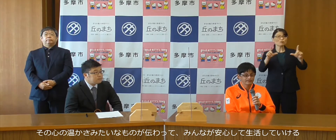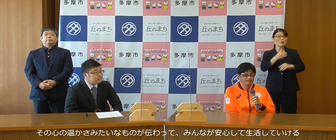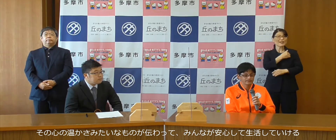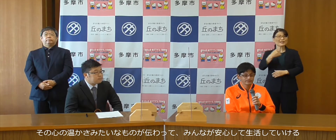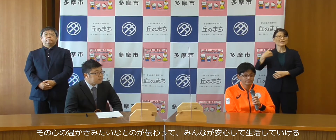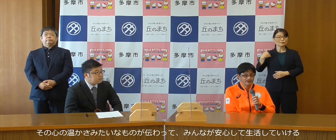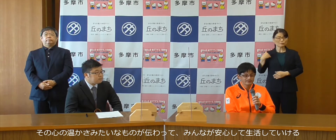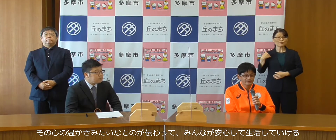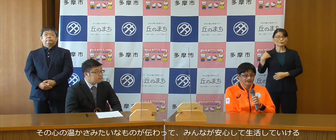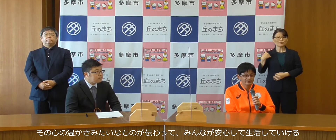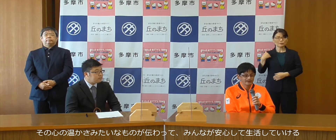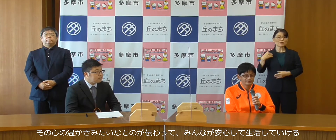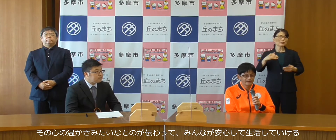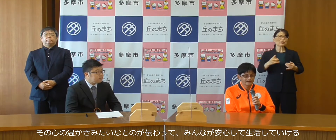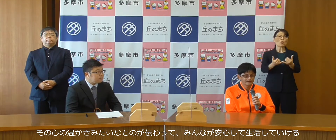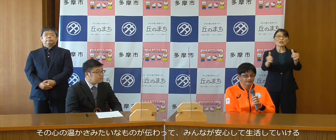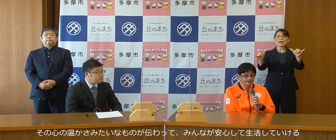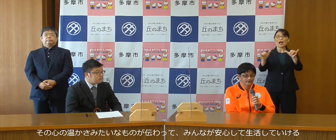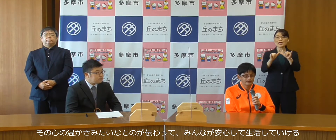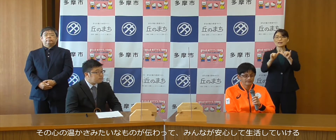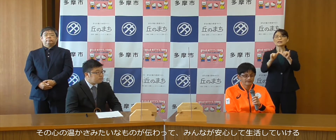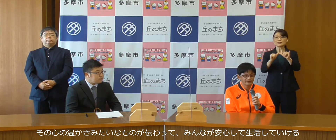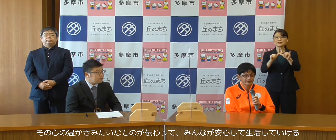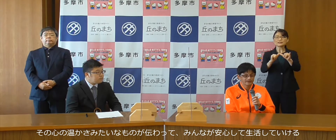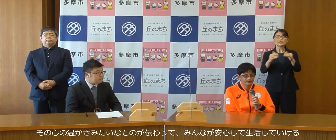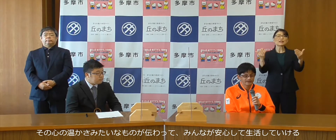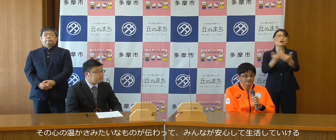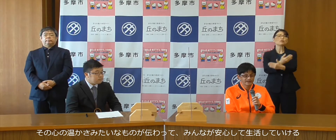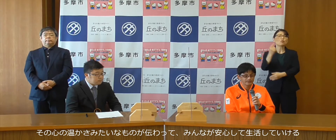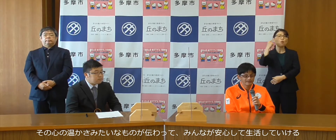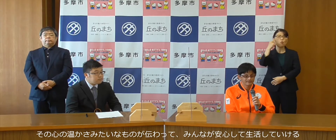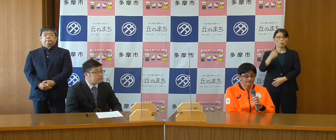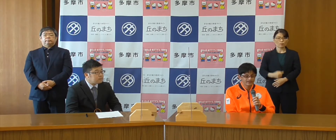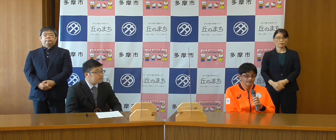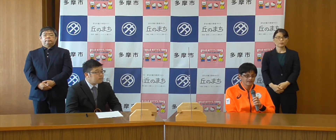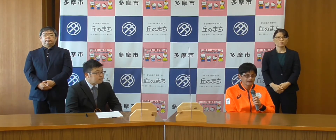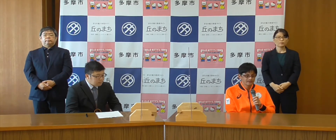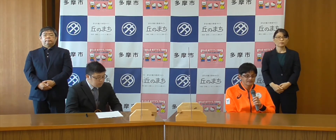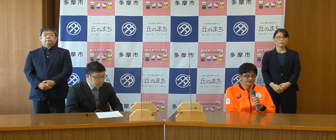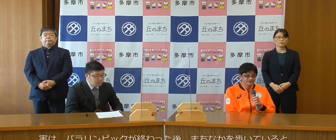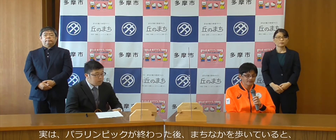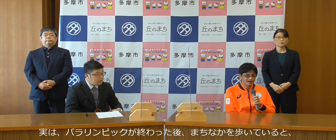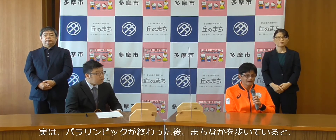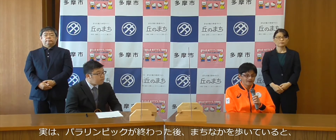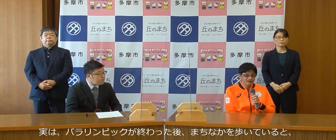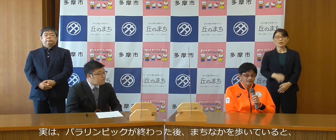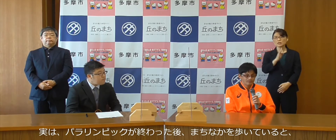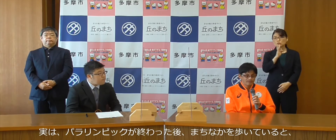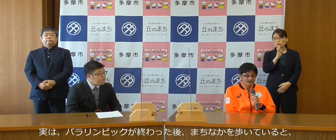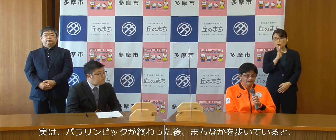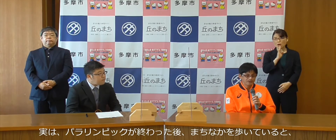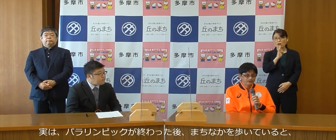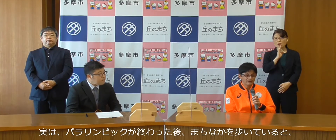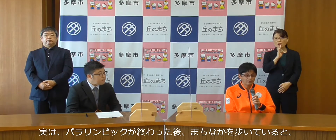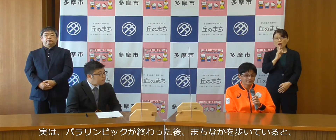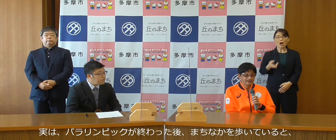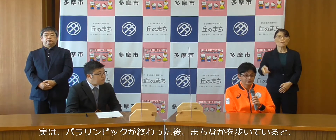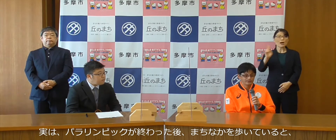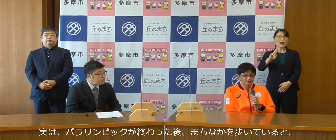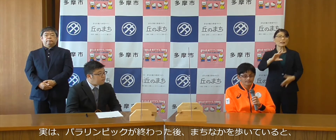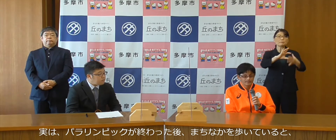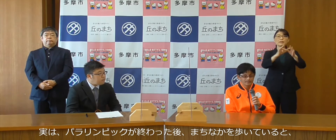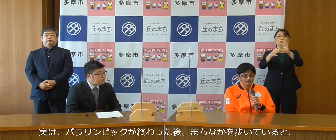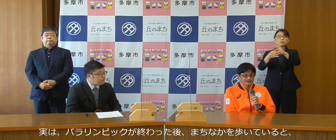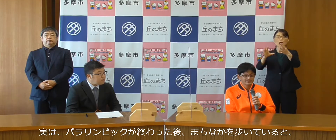るような、そういう社会につながっていくんではないかなと感じています。実はパラリンピックが終わ